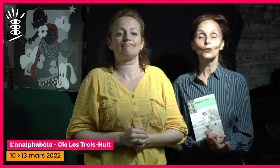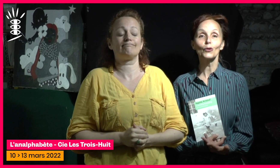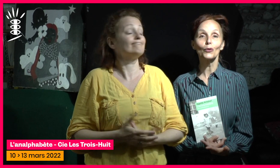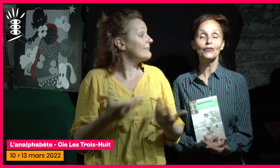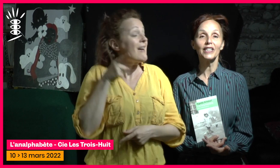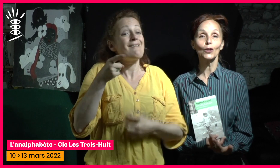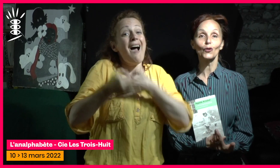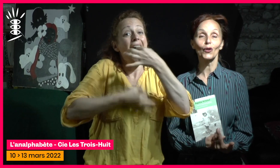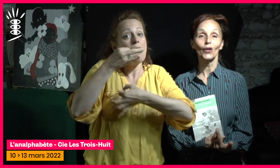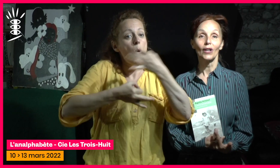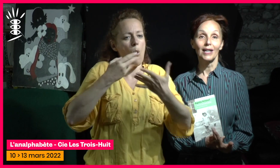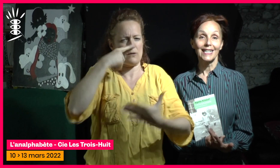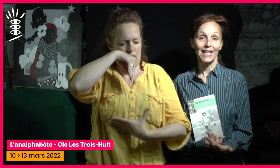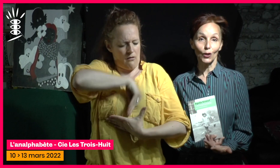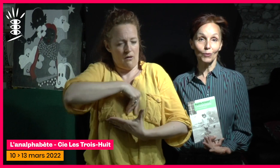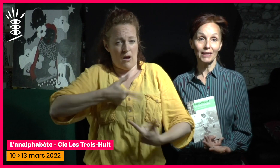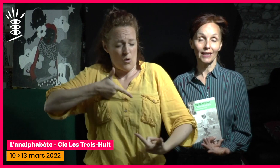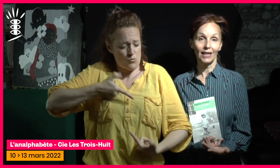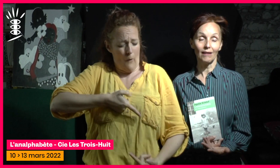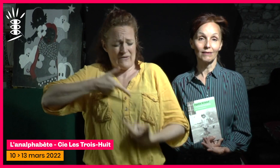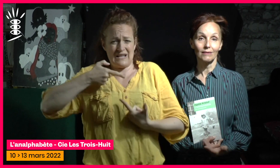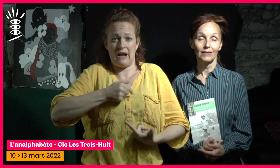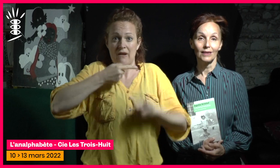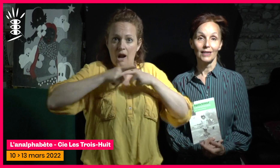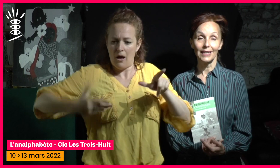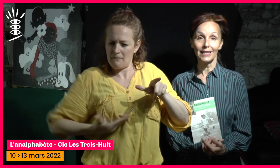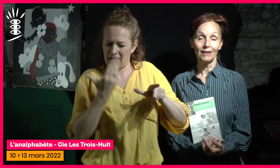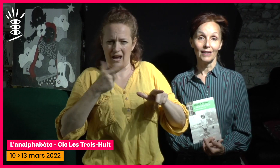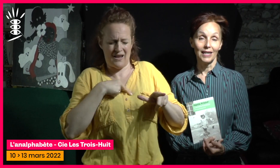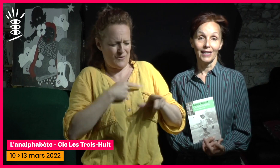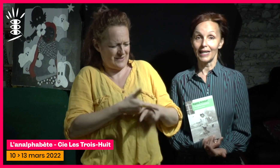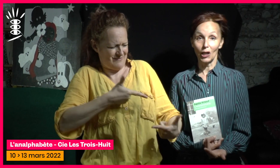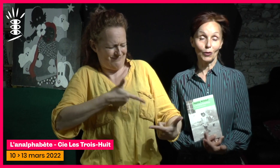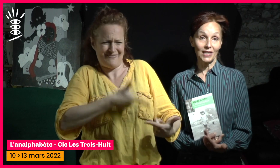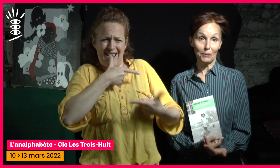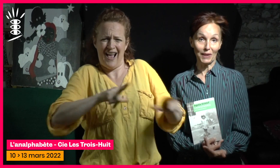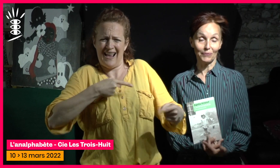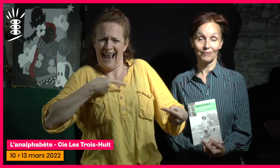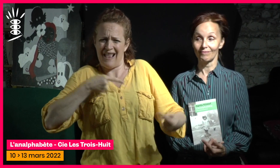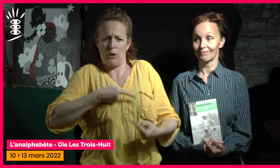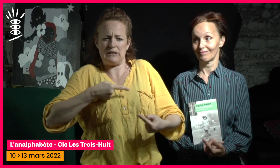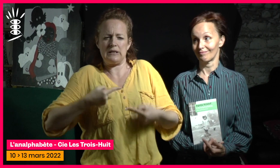Elle raconte le conflit entre sa langue maternelle et les langues